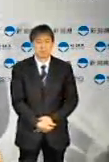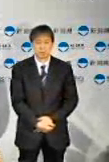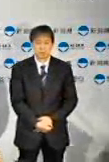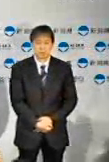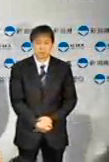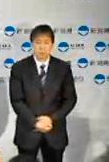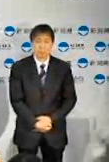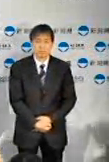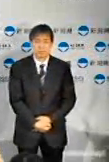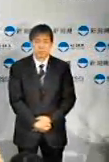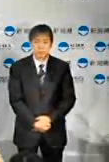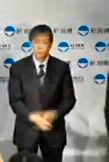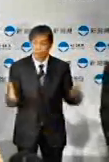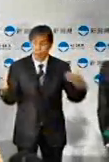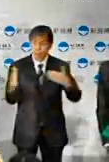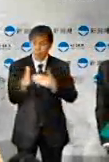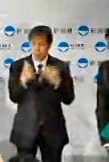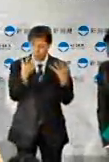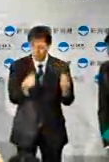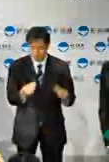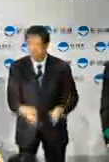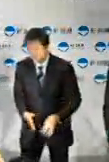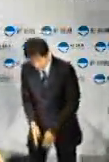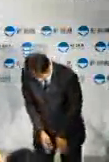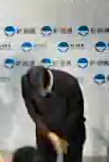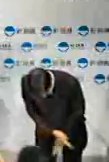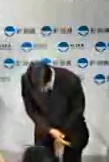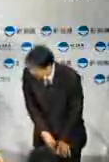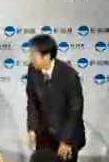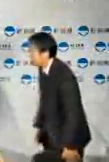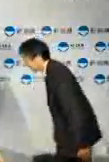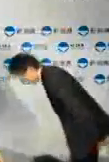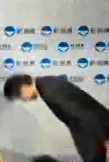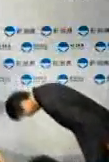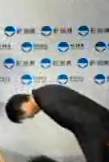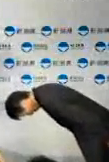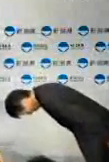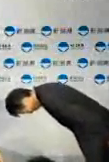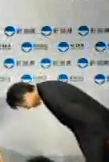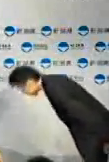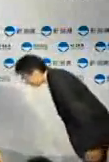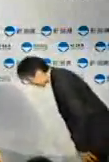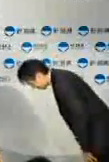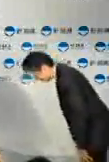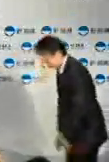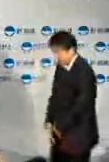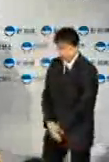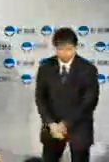はい、どうもありがとうございました。どうも ありがとうございました。